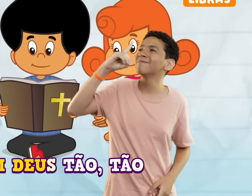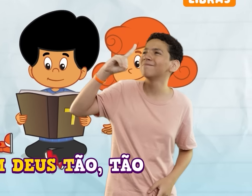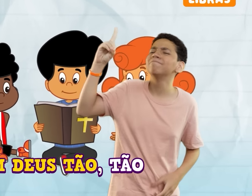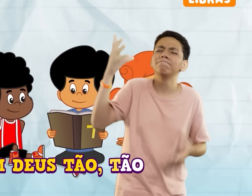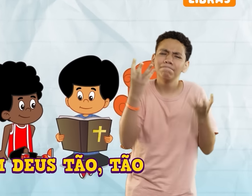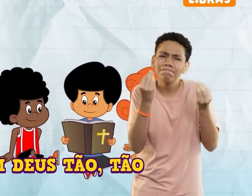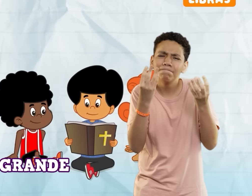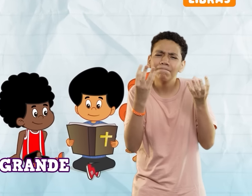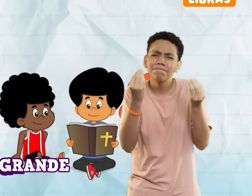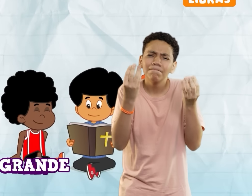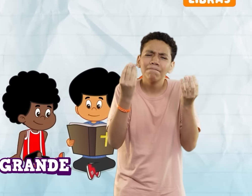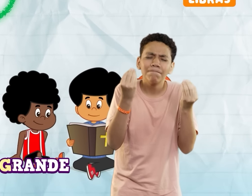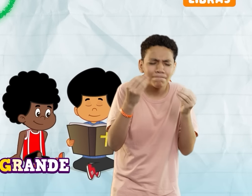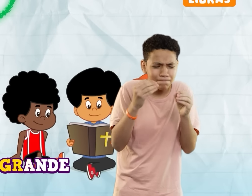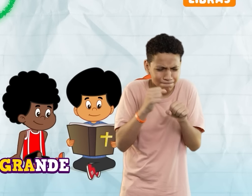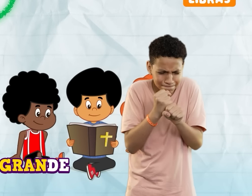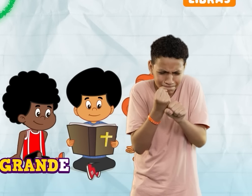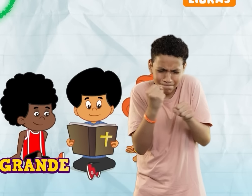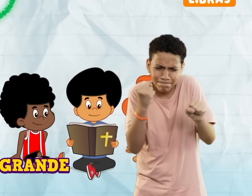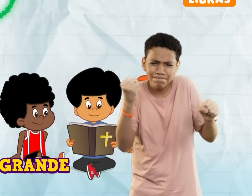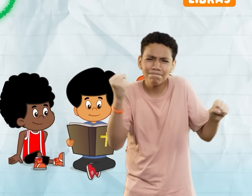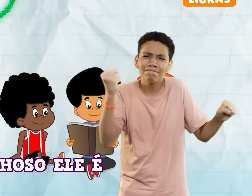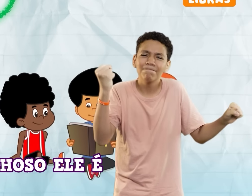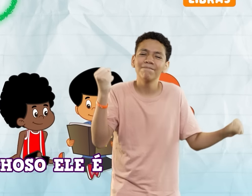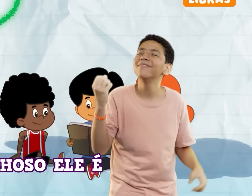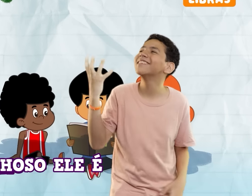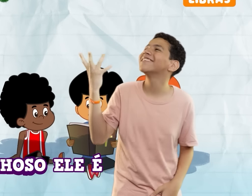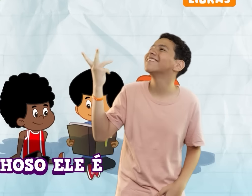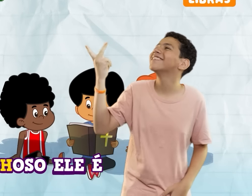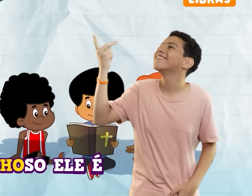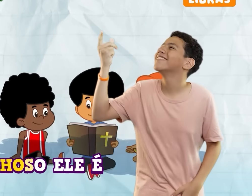Eu tenho um Deus tão, tão, tão grande.